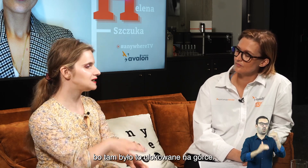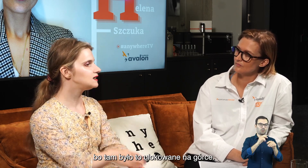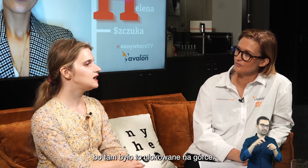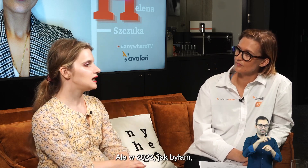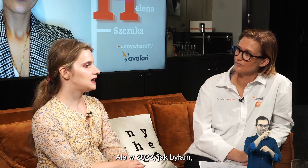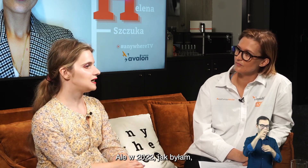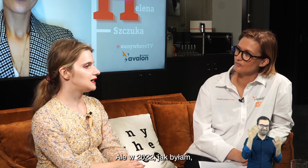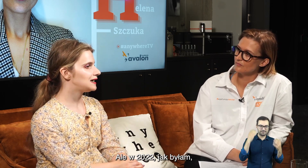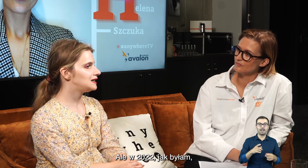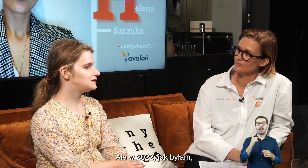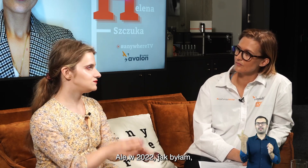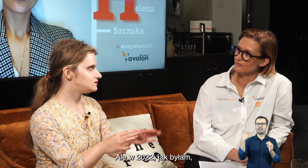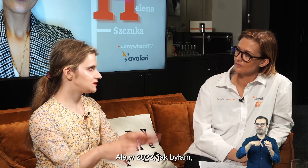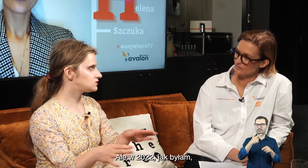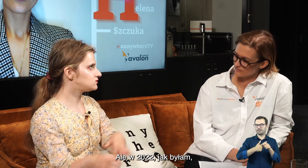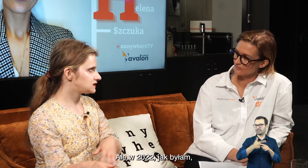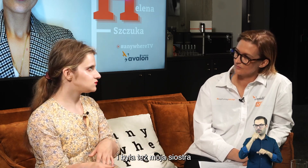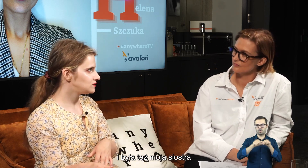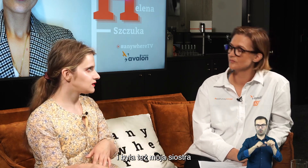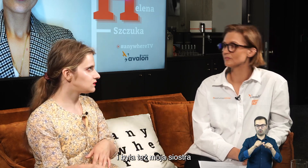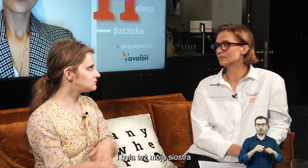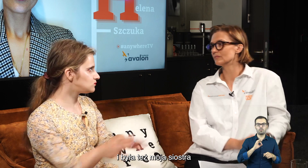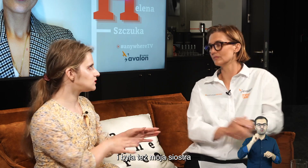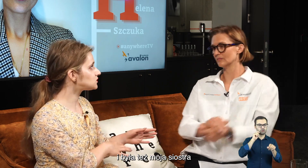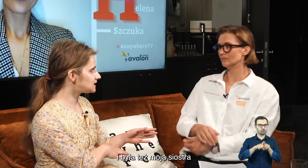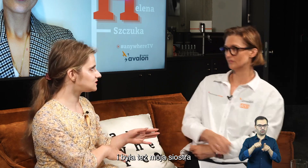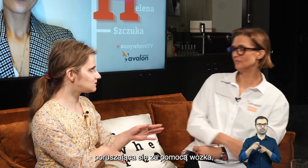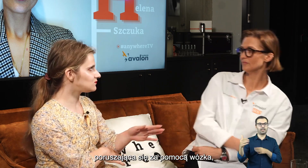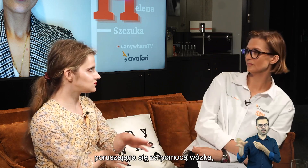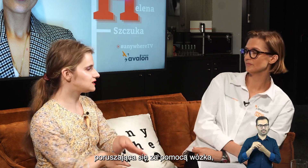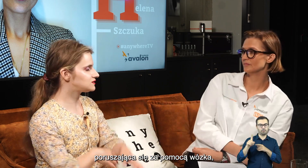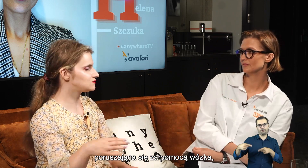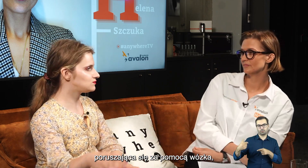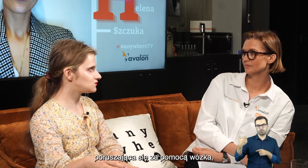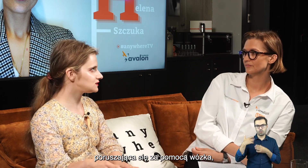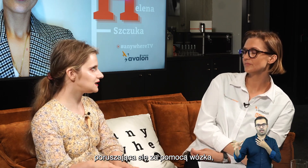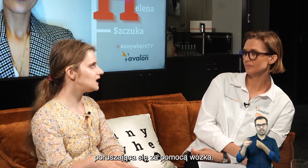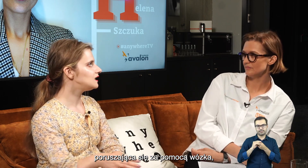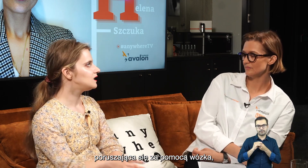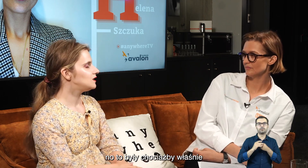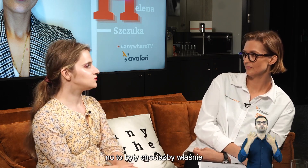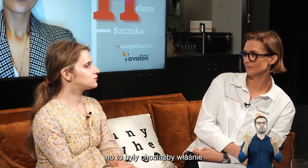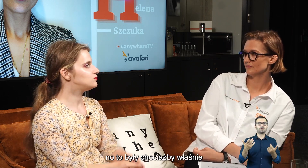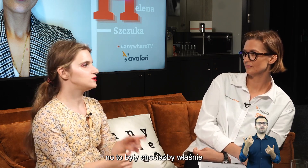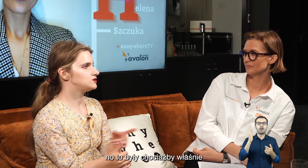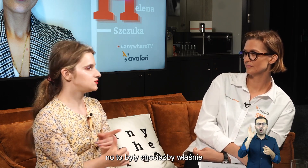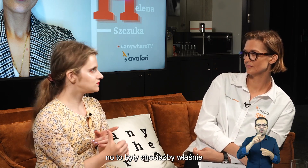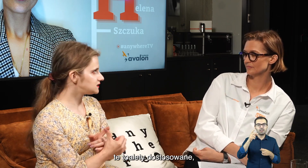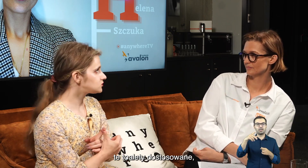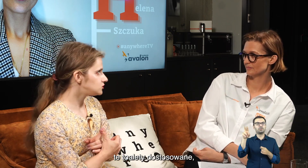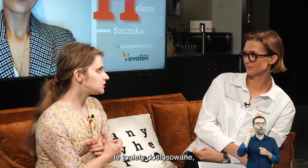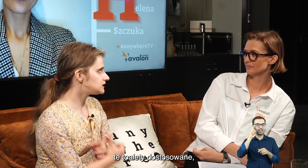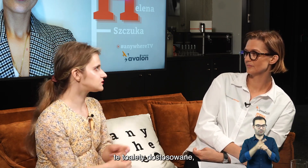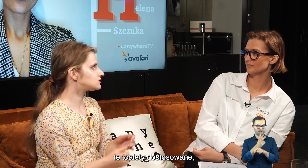górce. Ale w 2022, jak byłam, już była moja siostra też poruszająca się za pomocą wózka. No to były chociażby